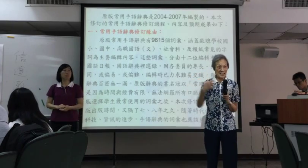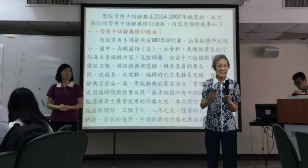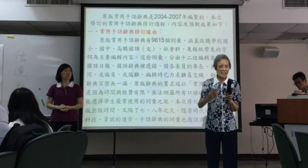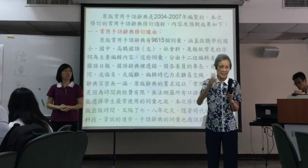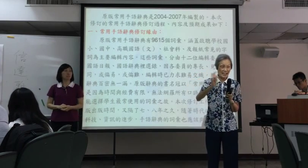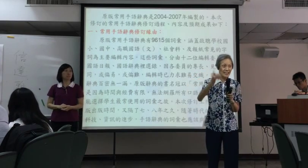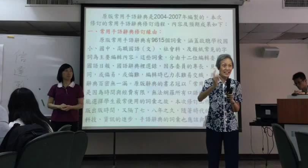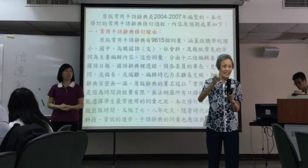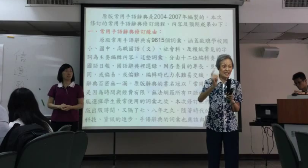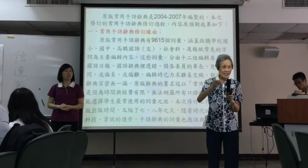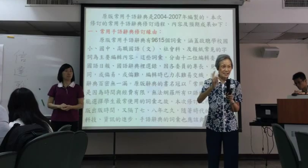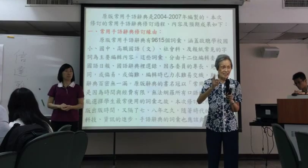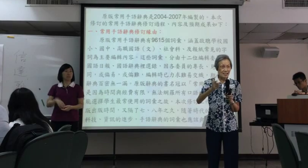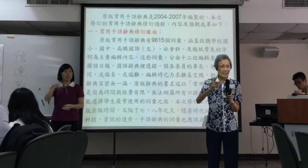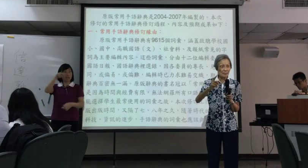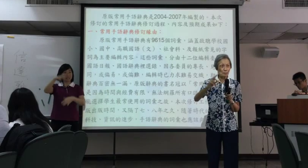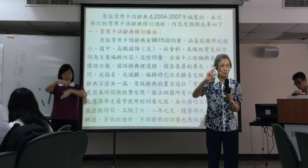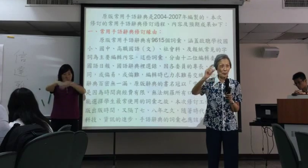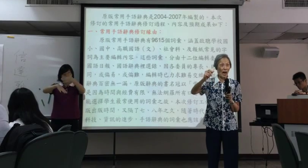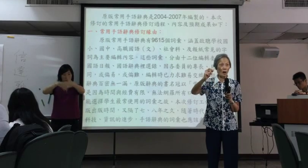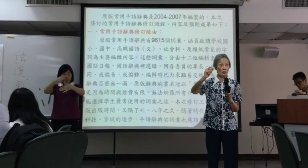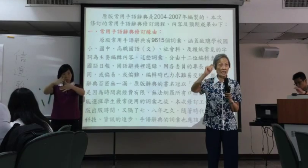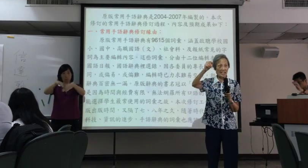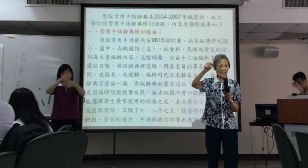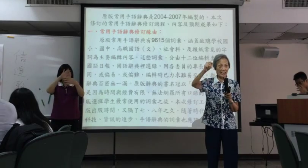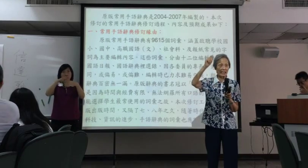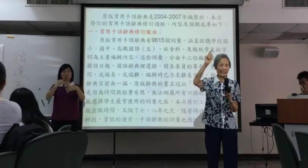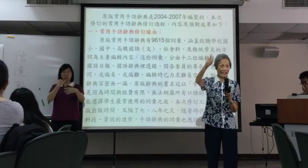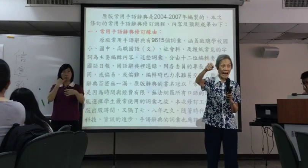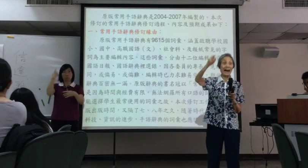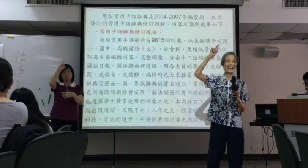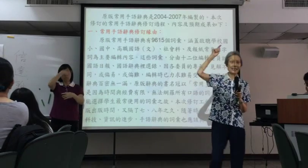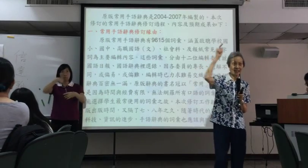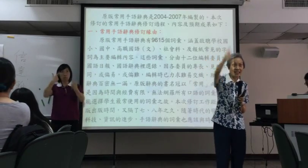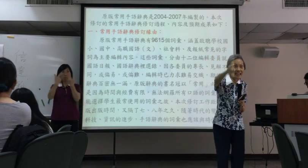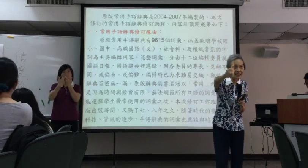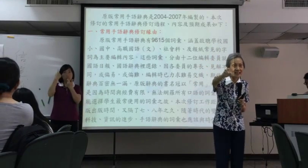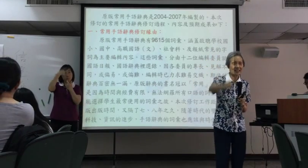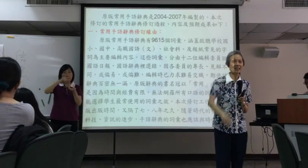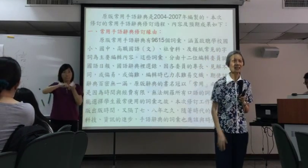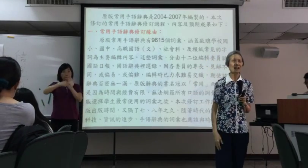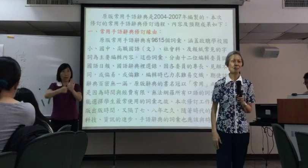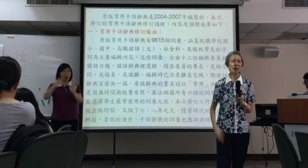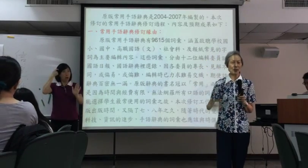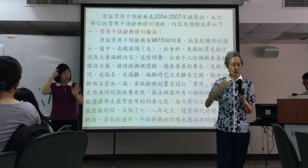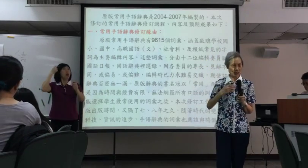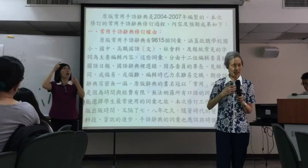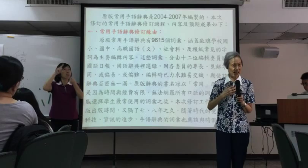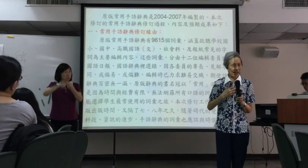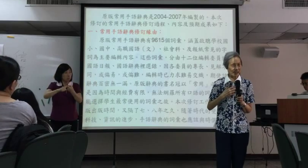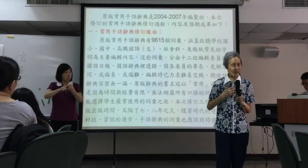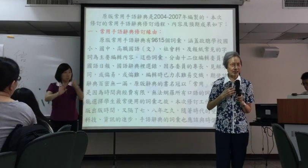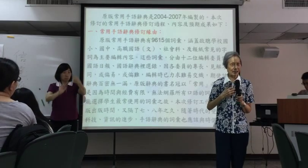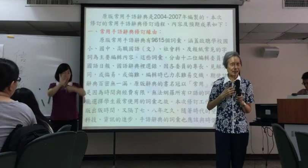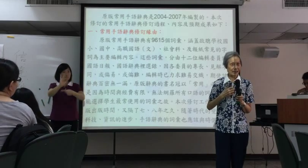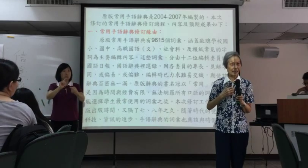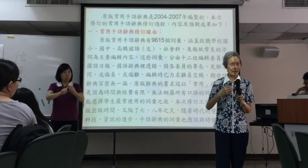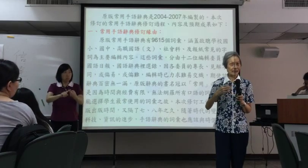很近淋漓尽致的表情达意，把原